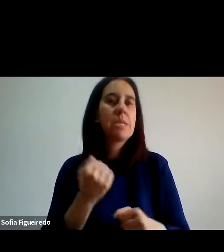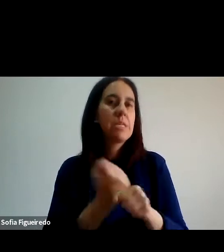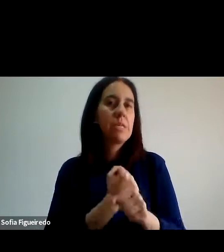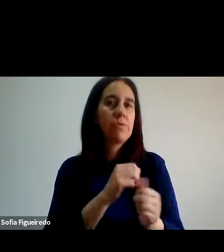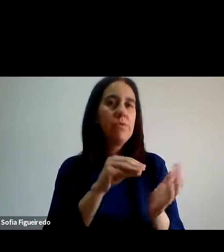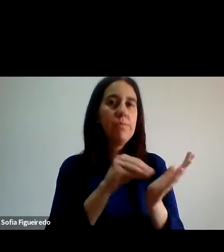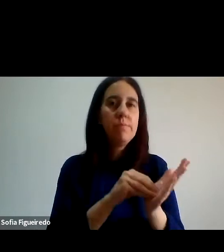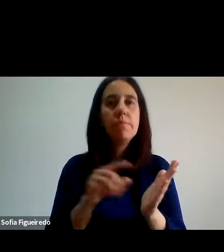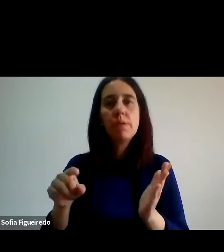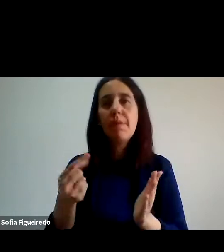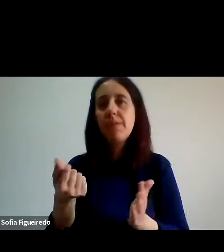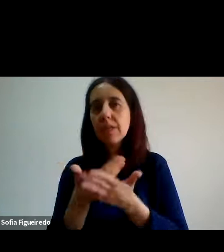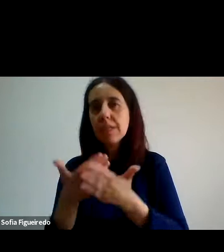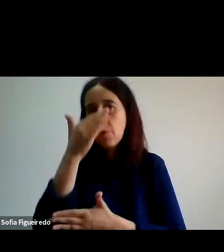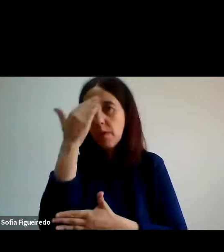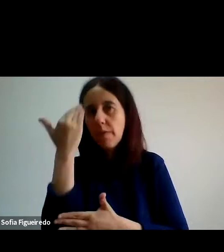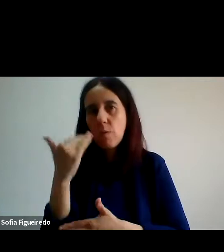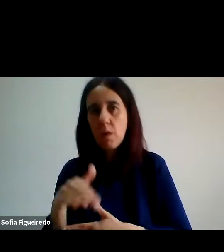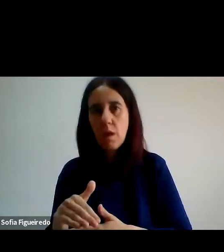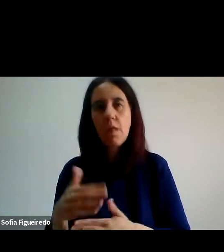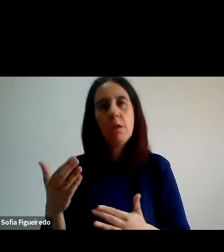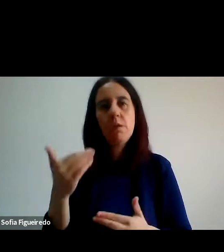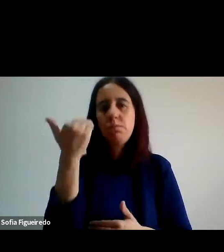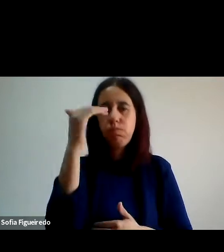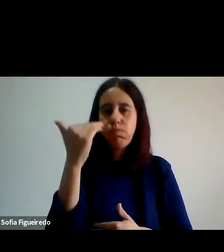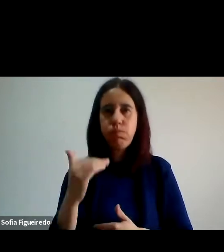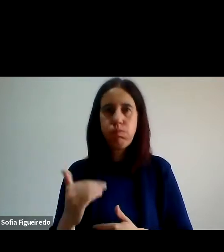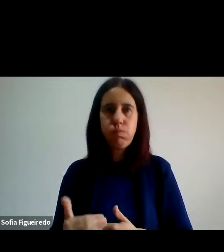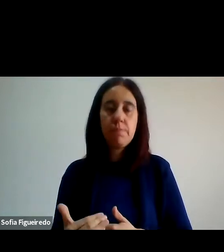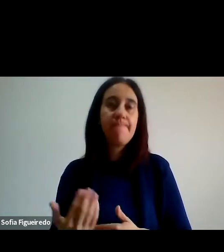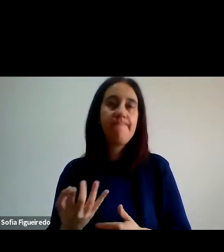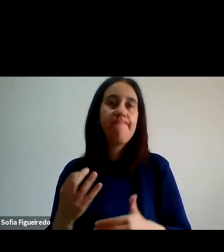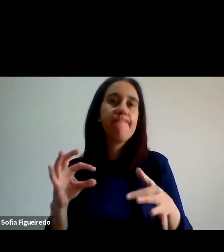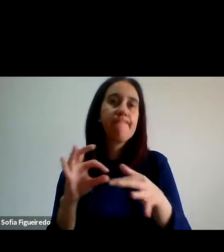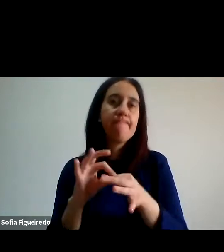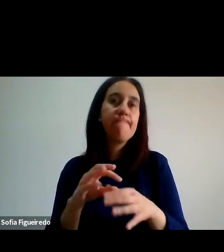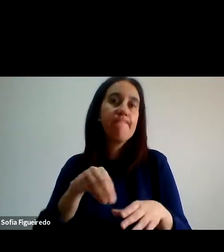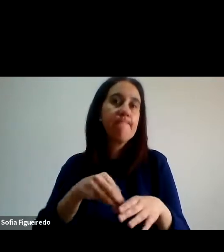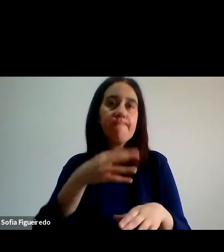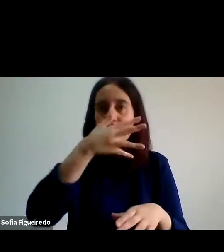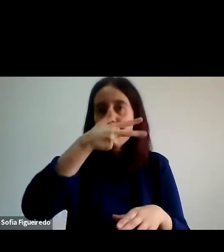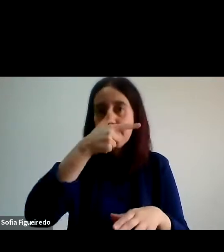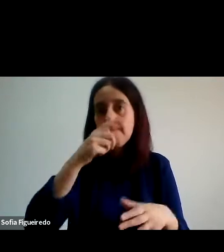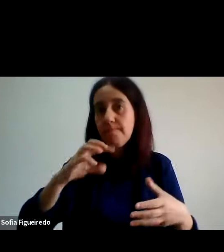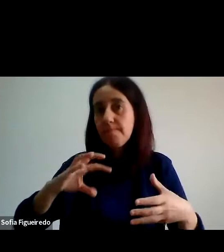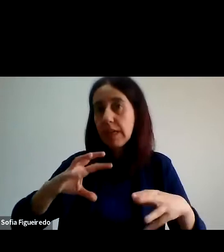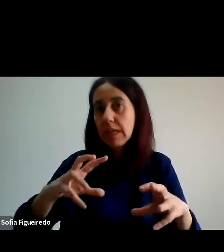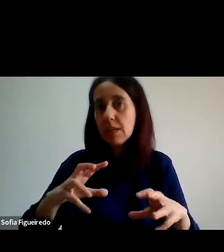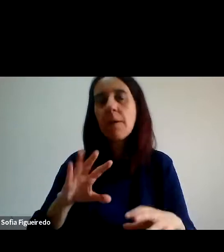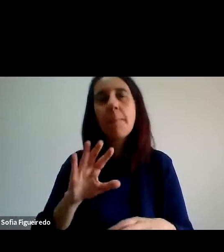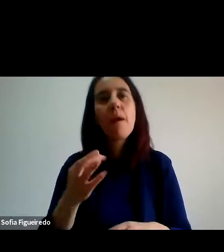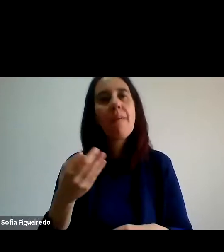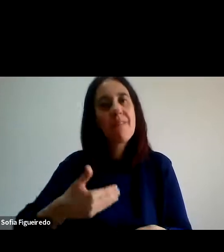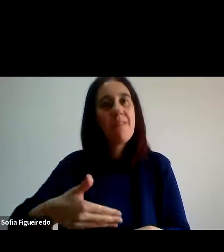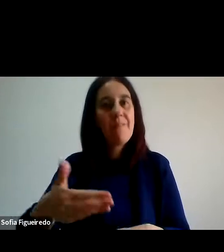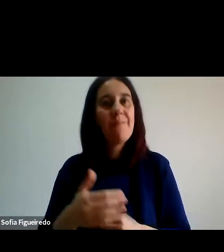precisamente dificuldades financeiras, com todo um conjunto de dimensões, obviamente, associadas ao contexto, infelizmente, de uma crise, mas, de facto, vamos ter essa